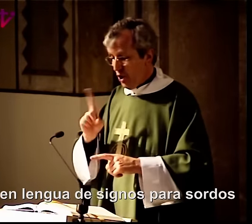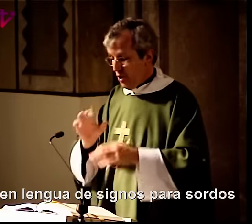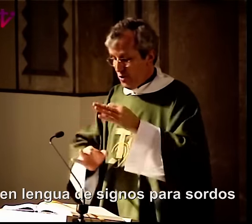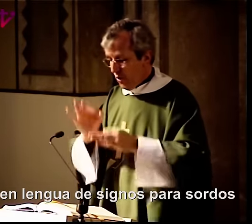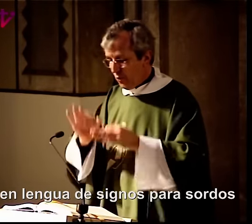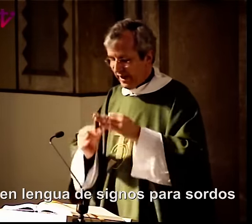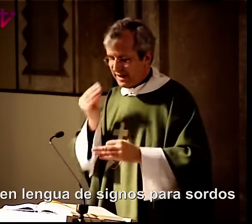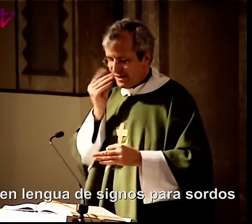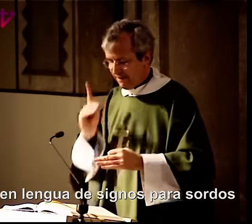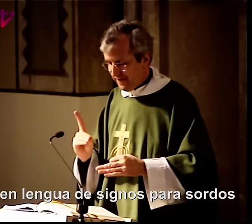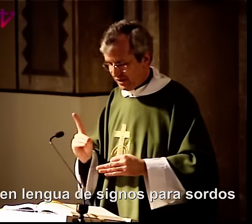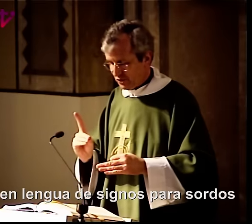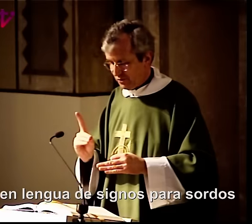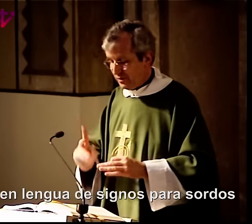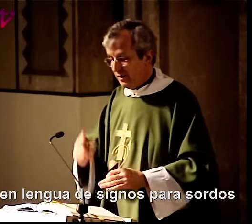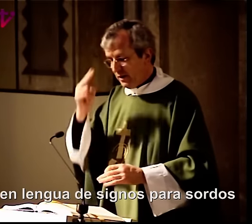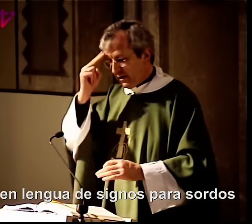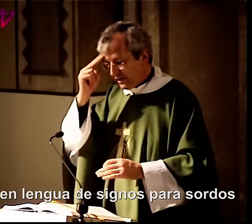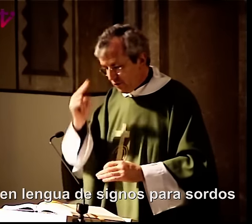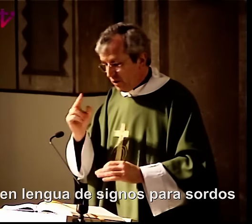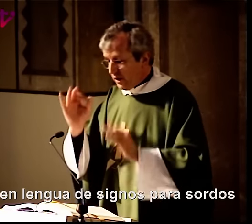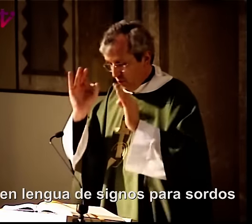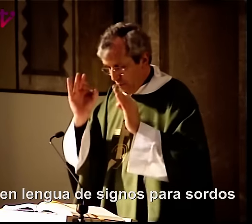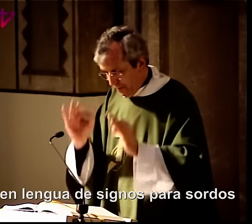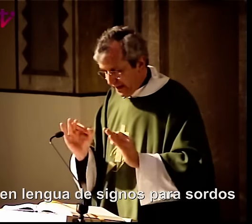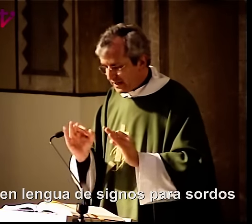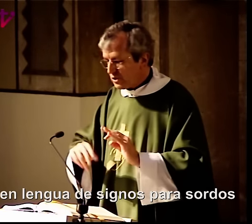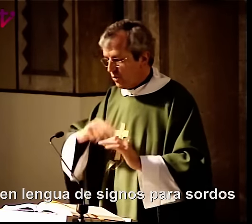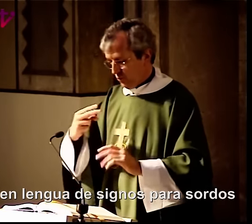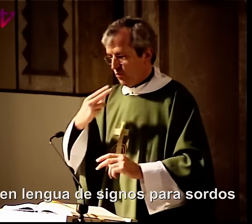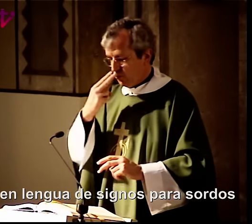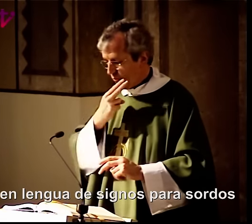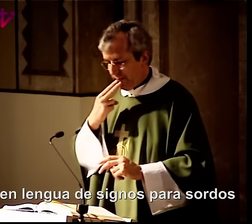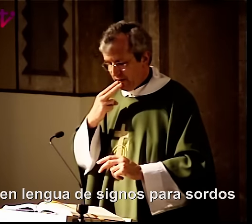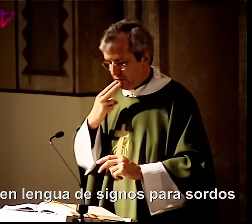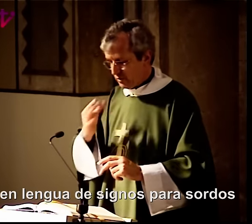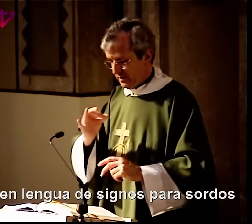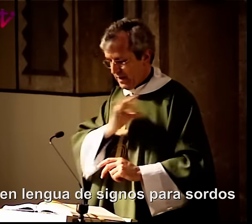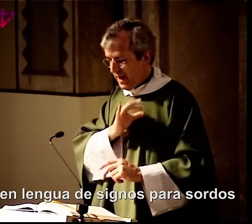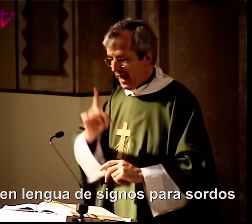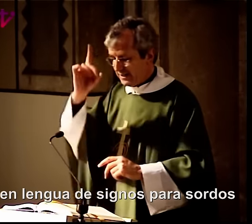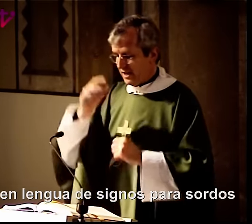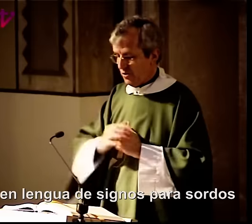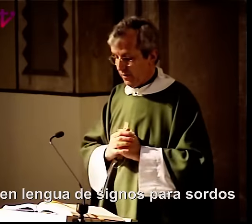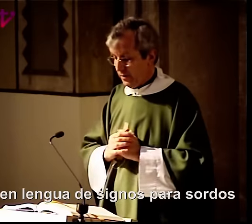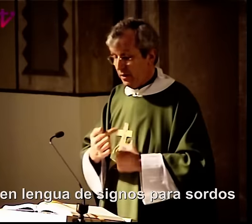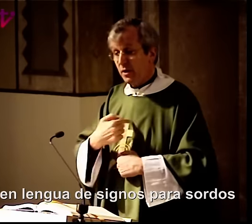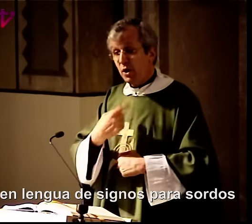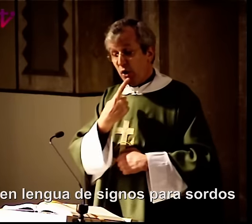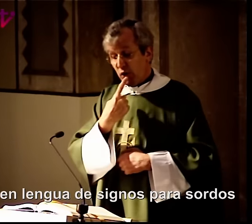no jurarás falso, sino cumplirás tus juramentos al Señor. Yo